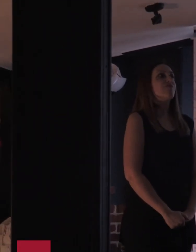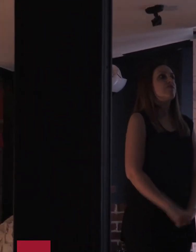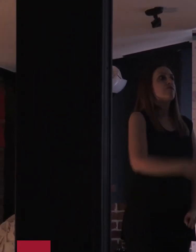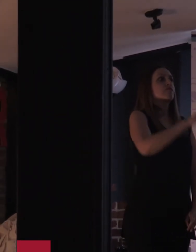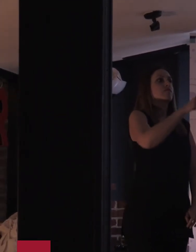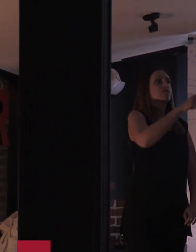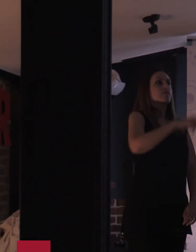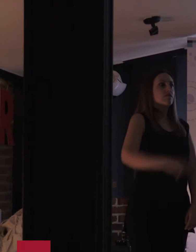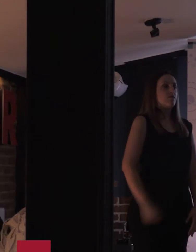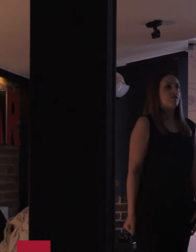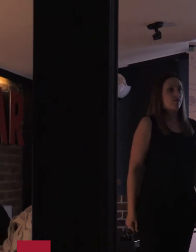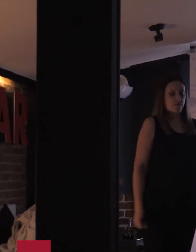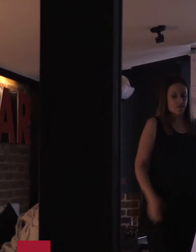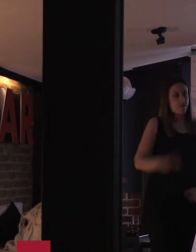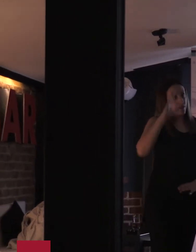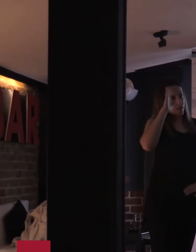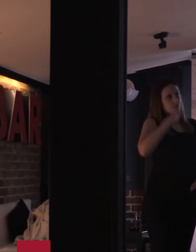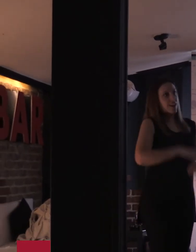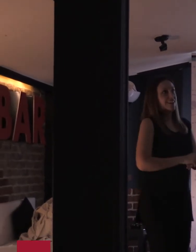Por allí. Hola.